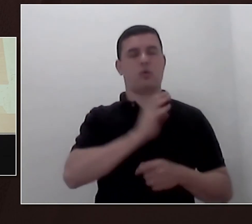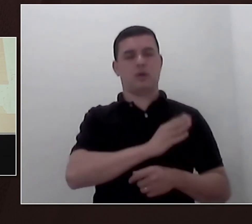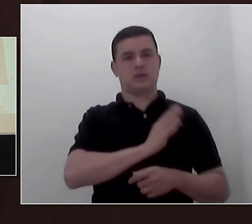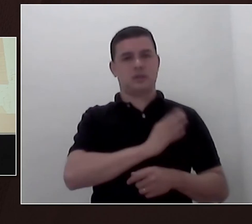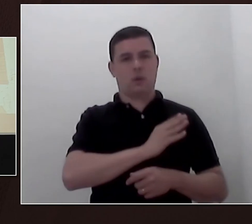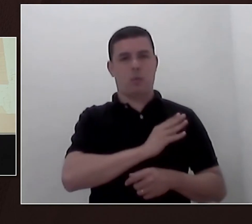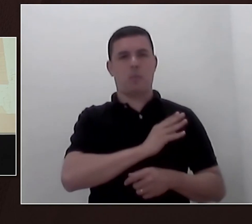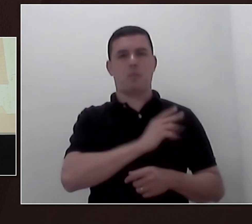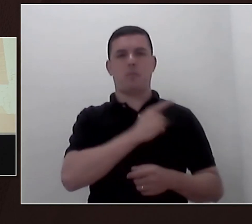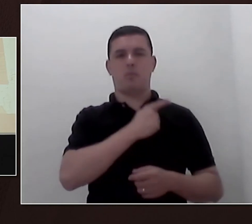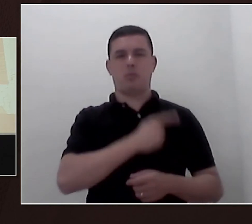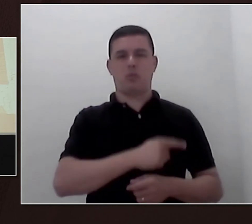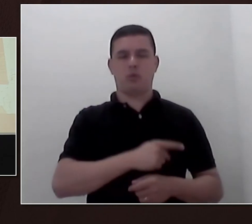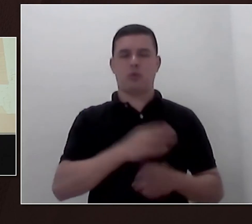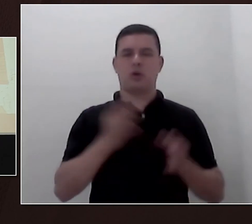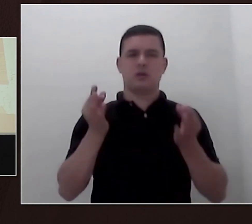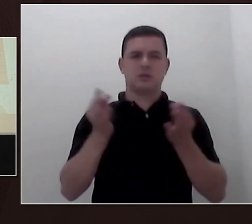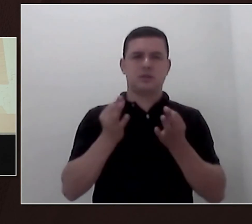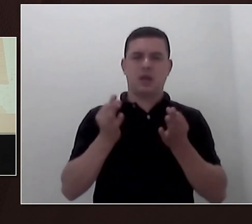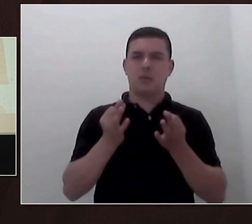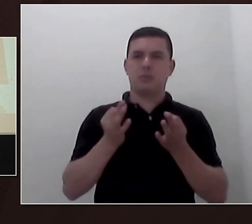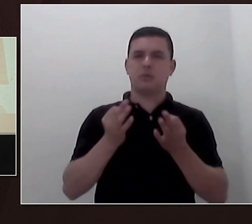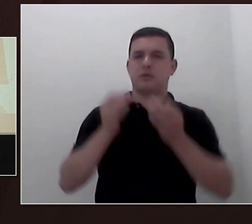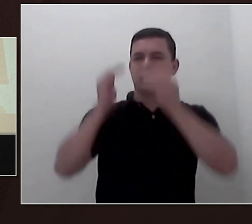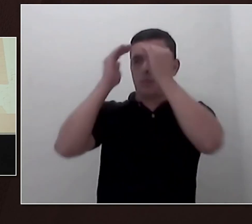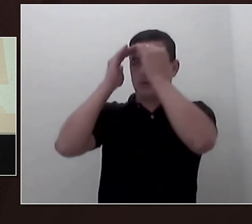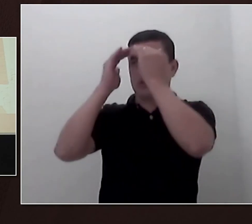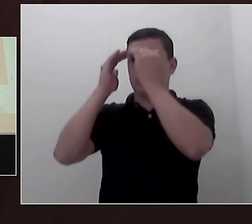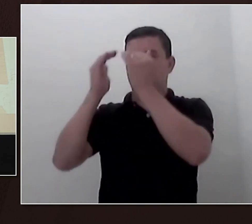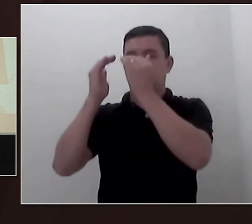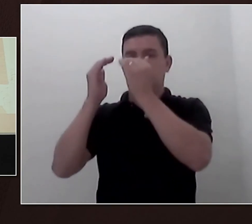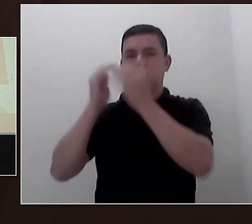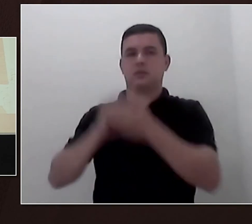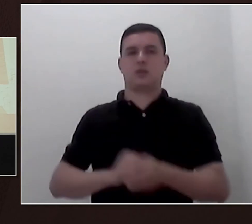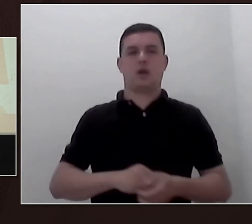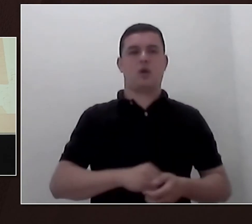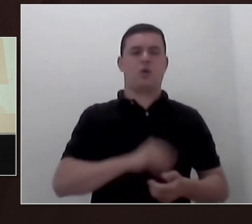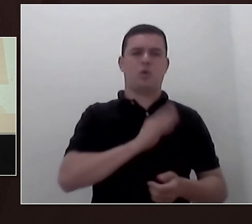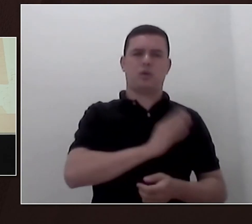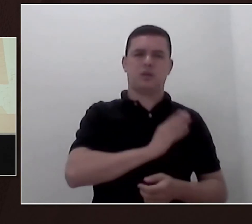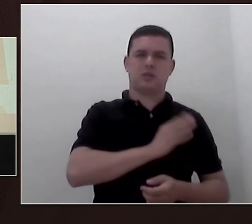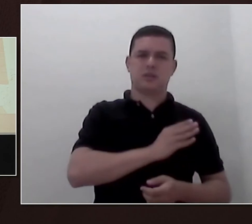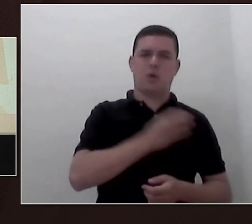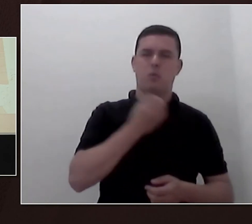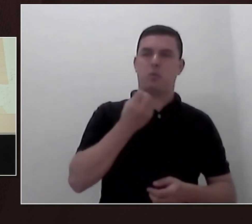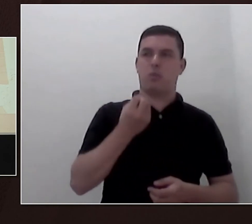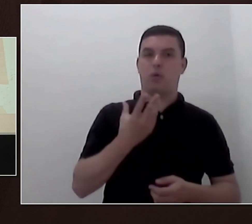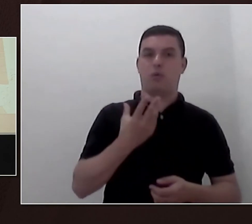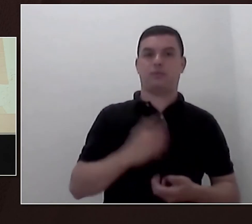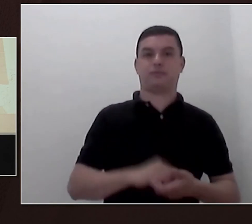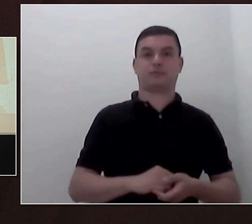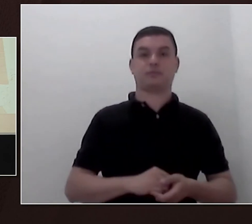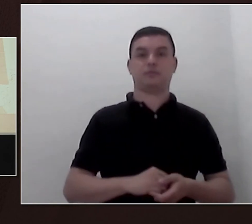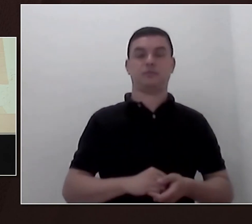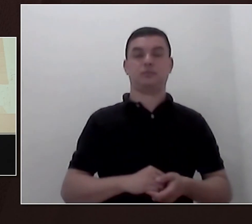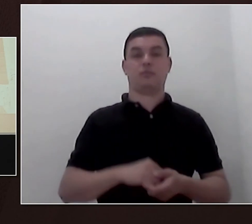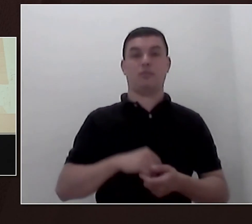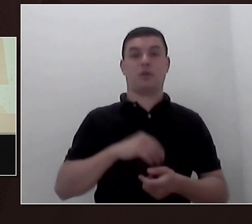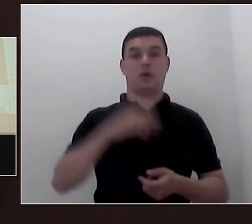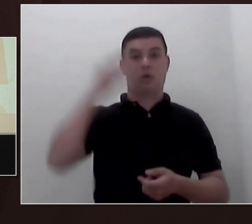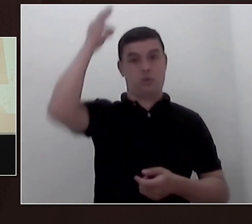Seja simples. Tenha ouvidos para ouvir, tenha um coração correto para ouvir o que o Espírito diz às igrejas e